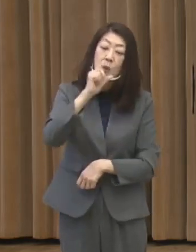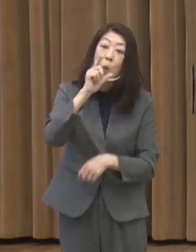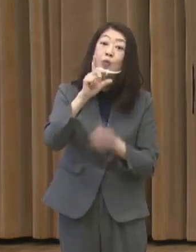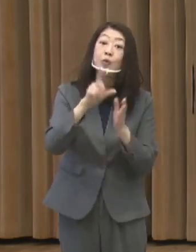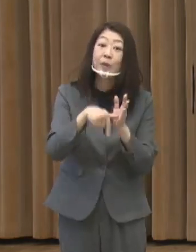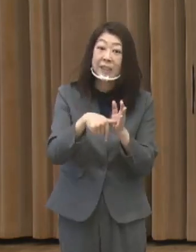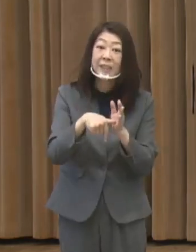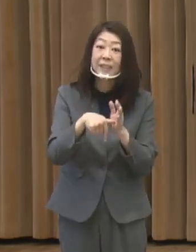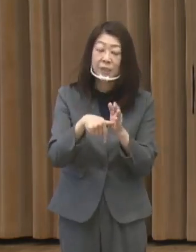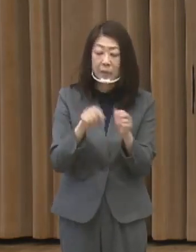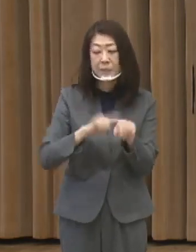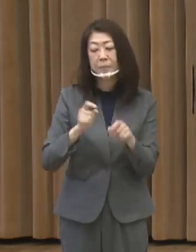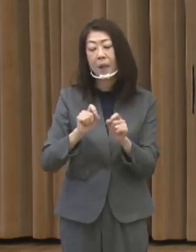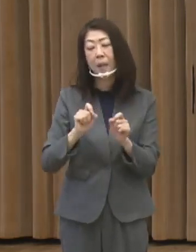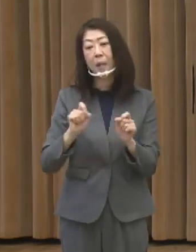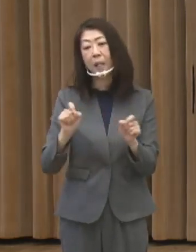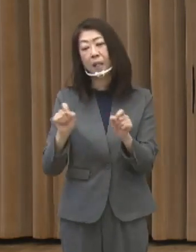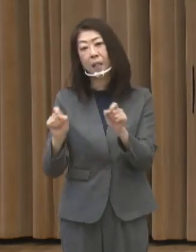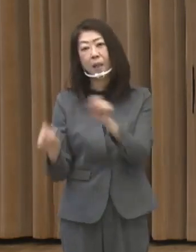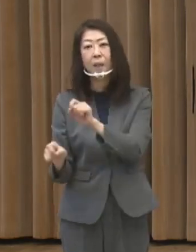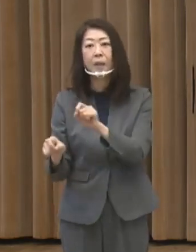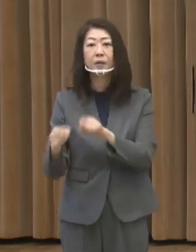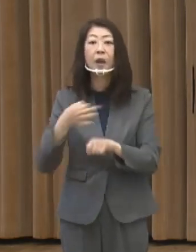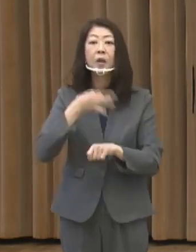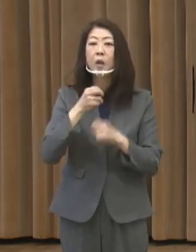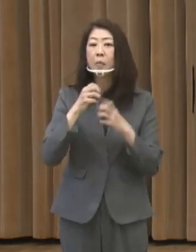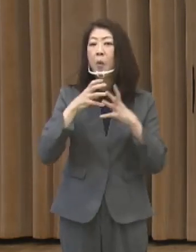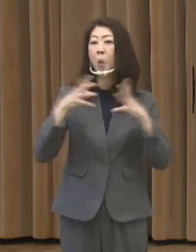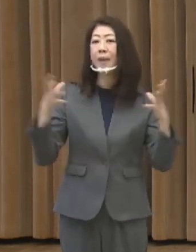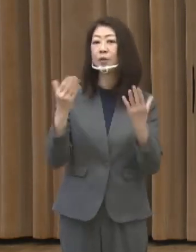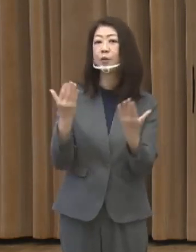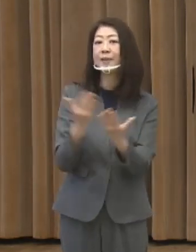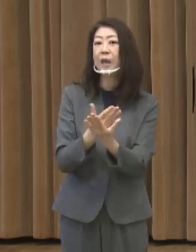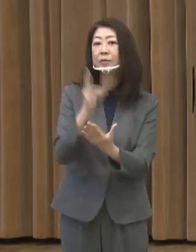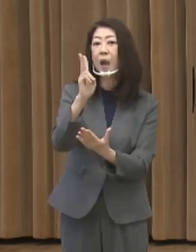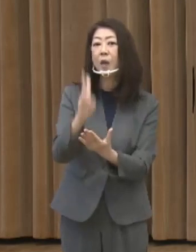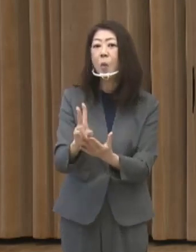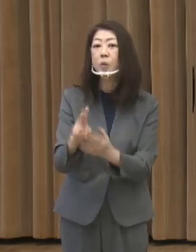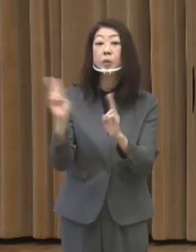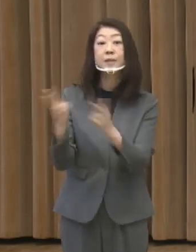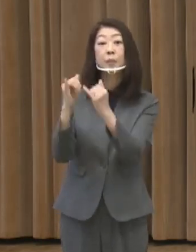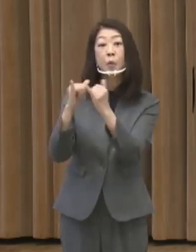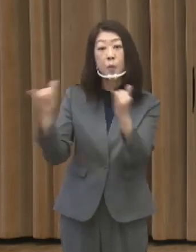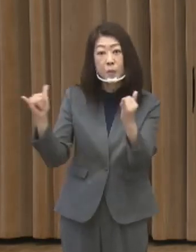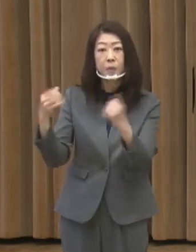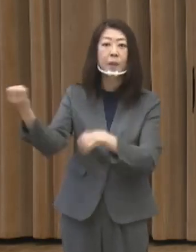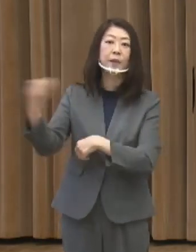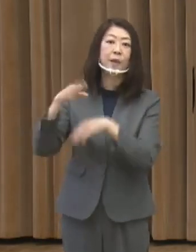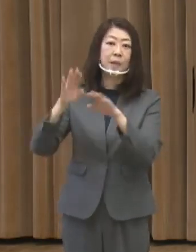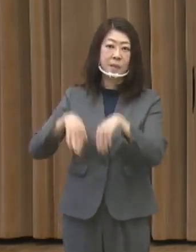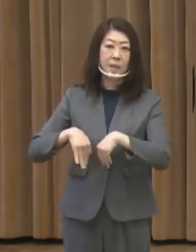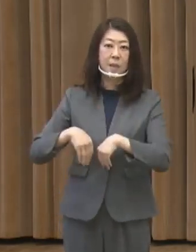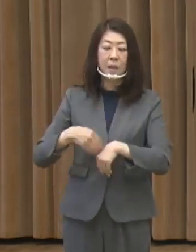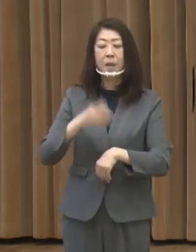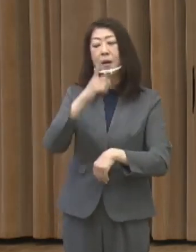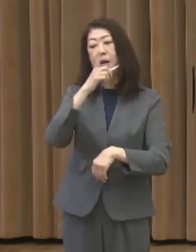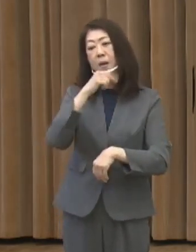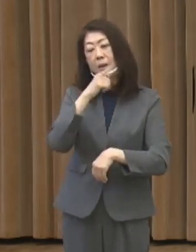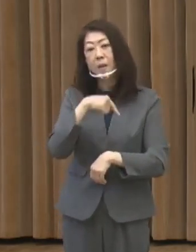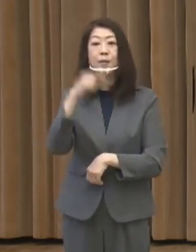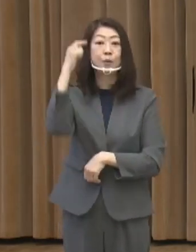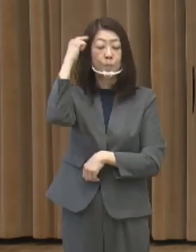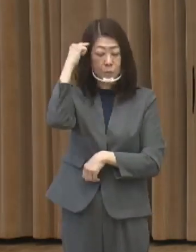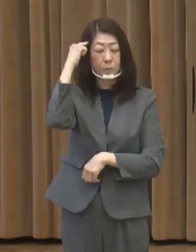声が大きくなったり、こういったご説明を専門家から我々は受けています。それは私どもとしても納得をしているところでありますので